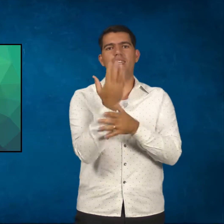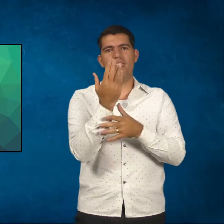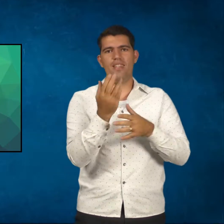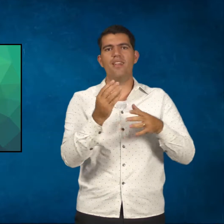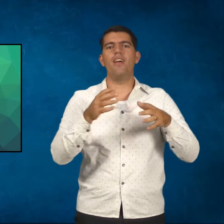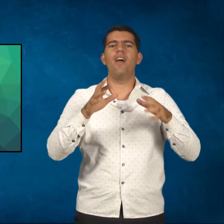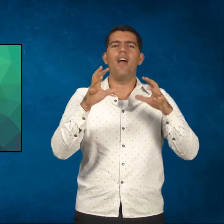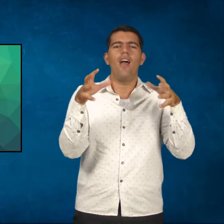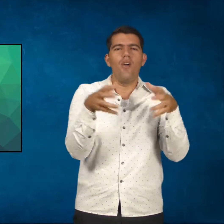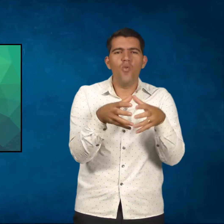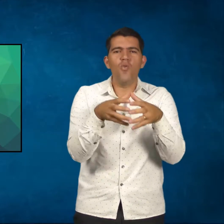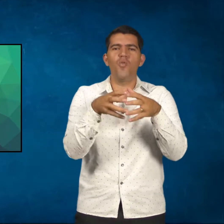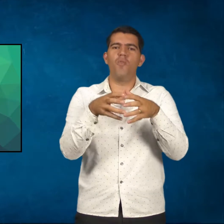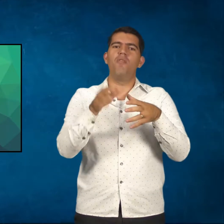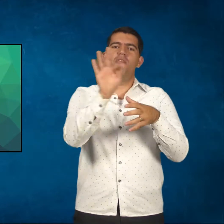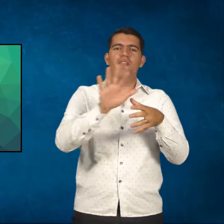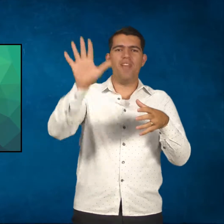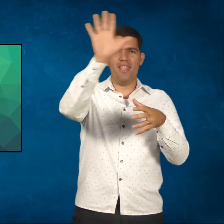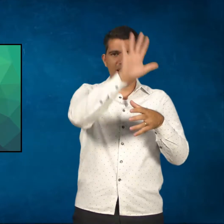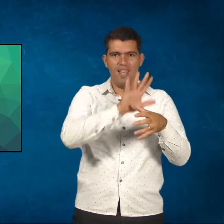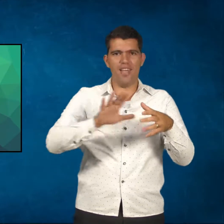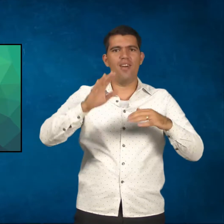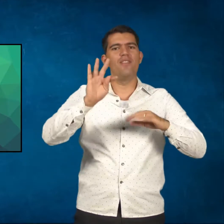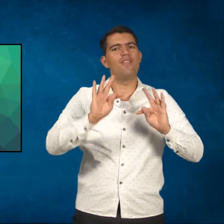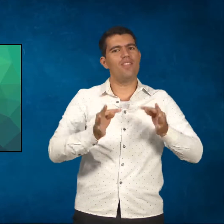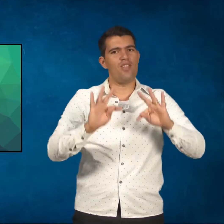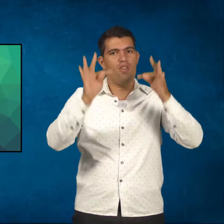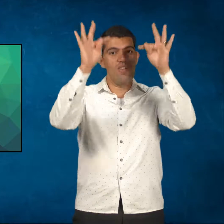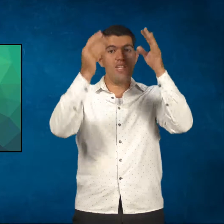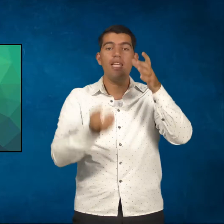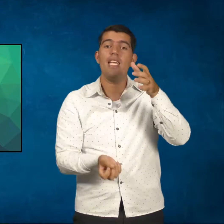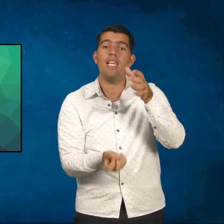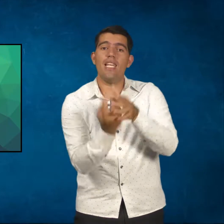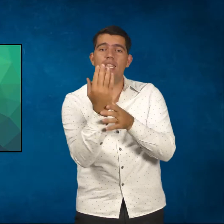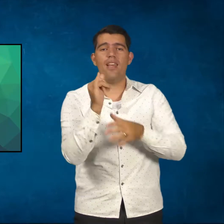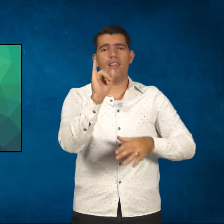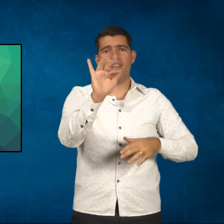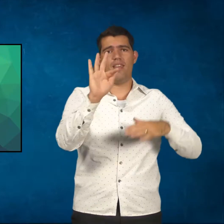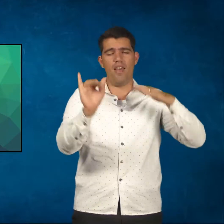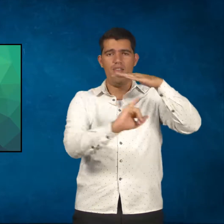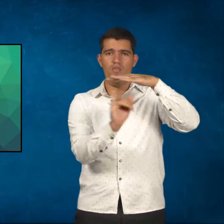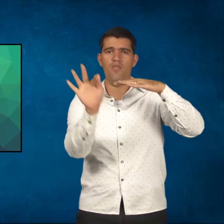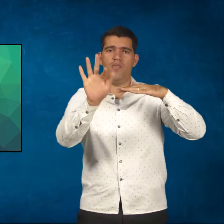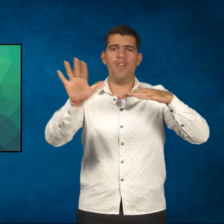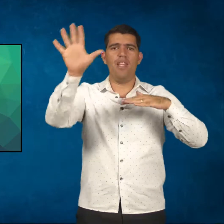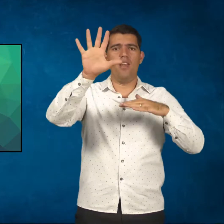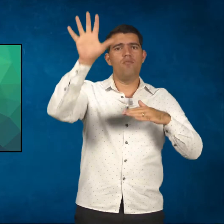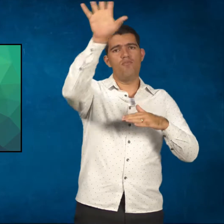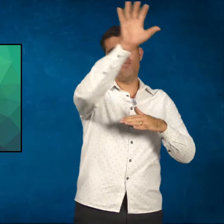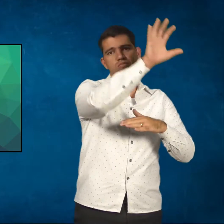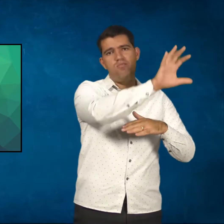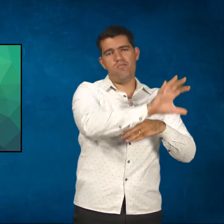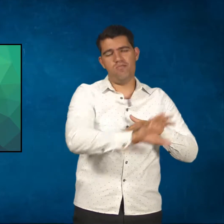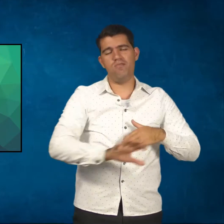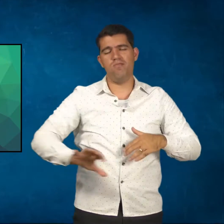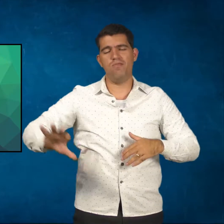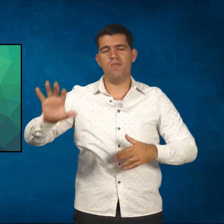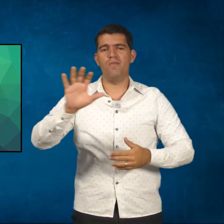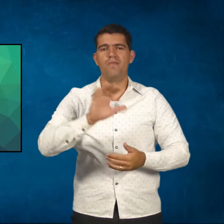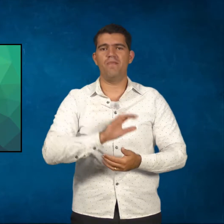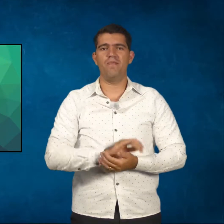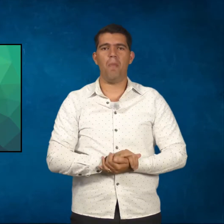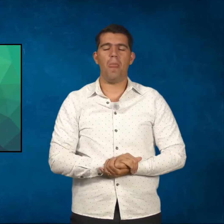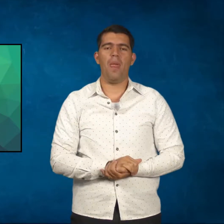Educação Tecnológica e acabaram culminando na criação dos Institutos Federais de Educação, Ciência